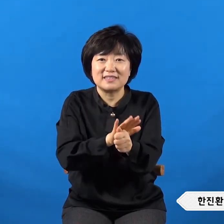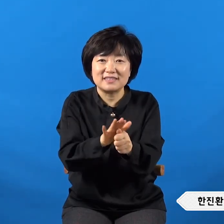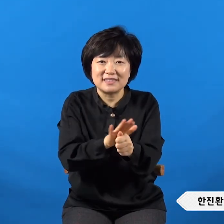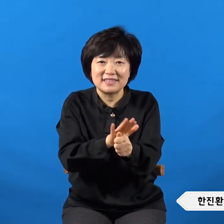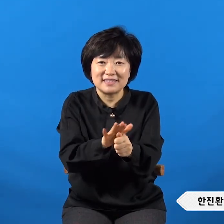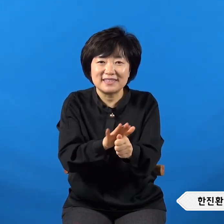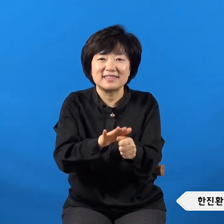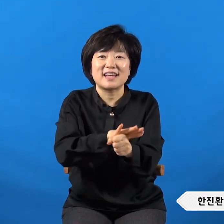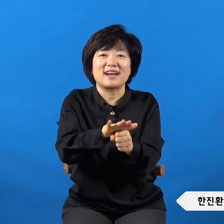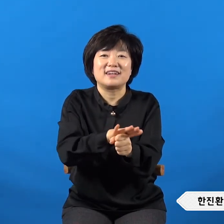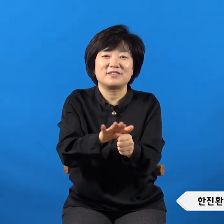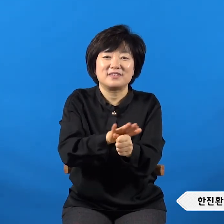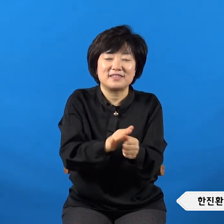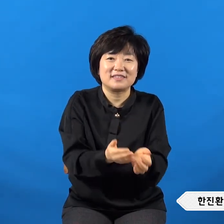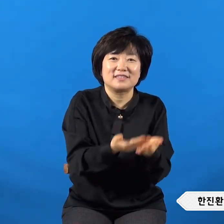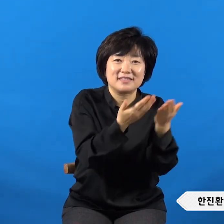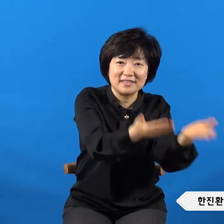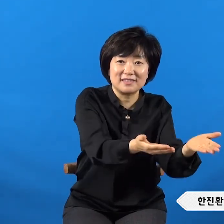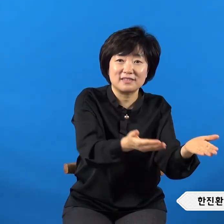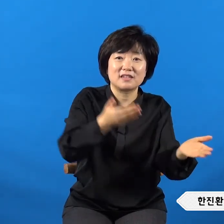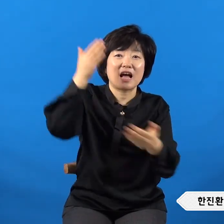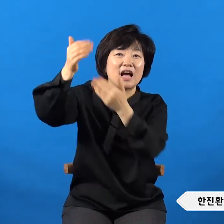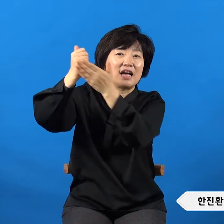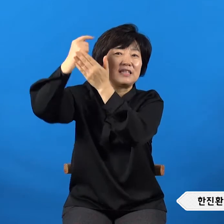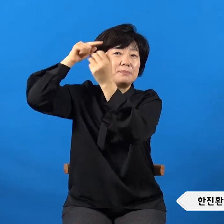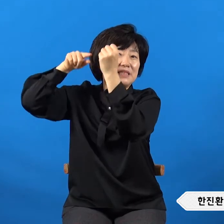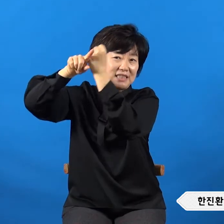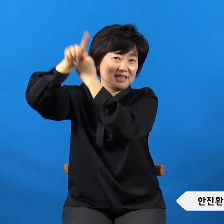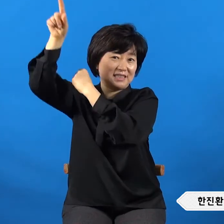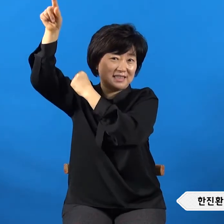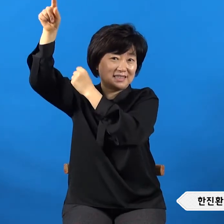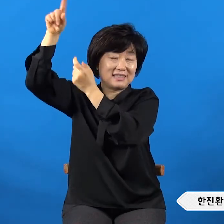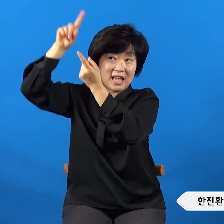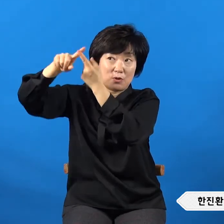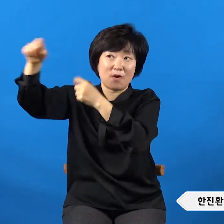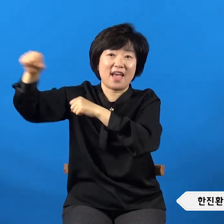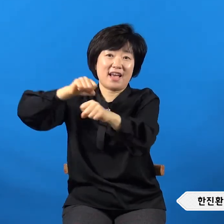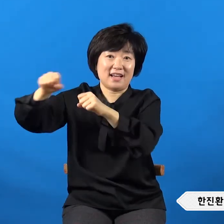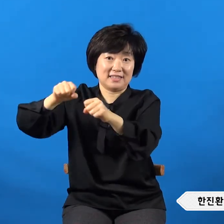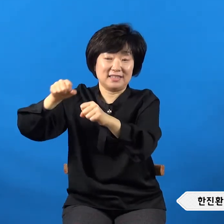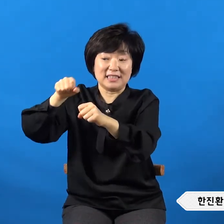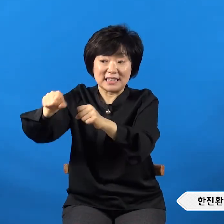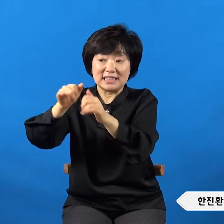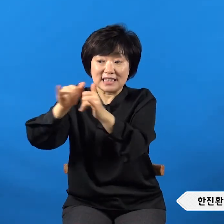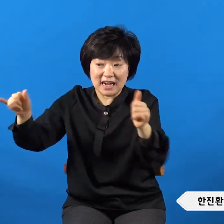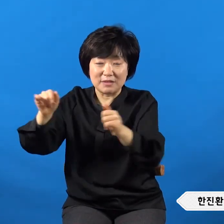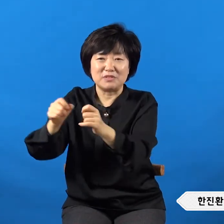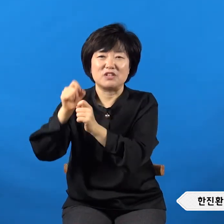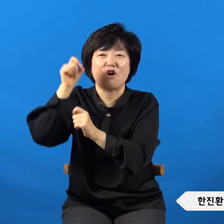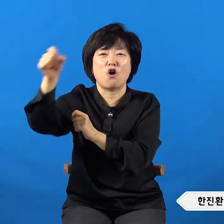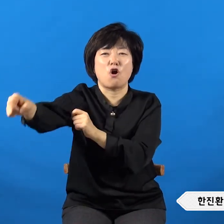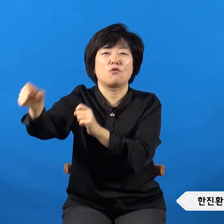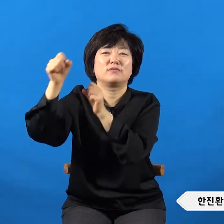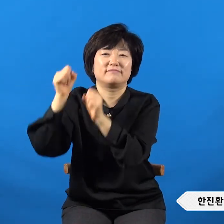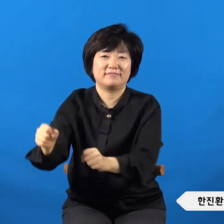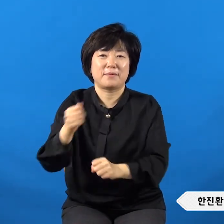섬기고 그것이 하나님의 뜻을 행하는 것이고 그런 사람은 영원히